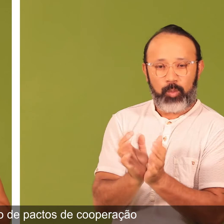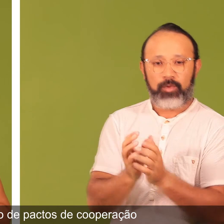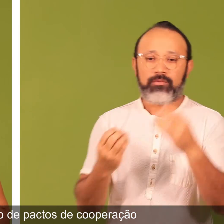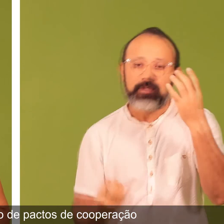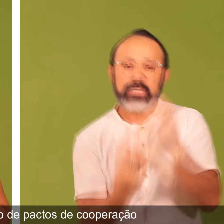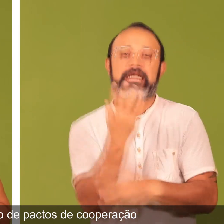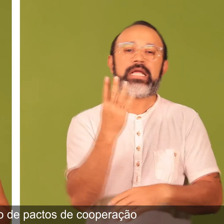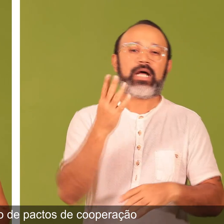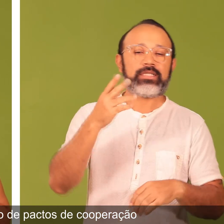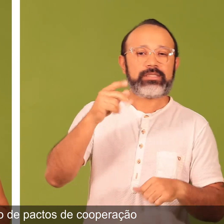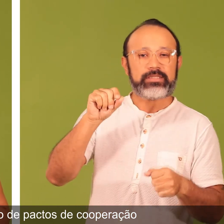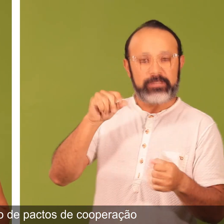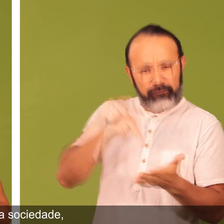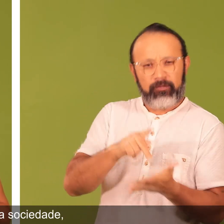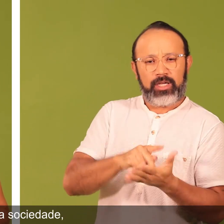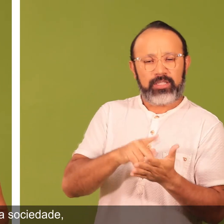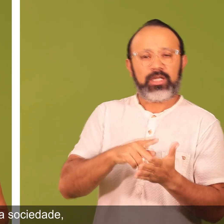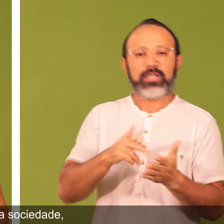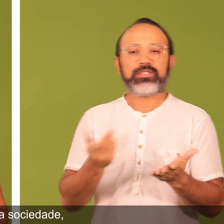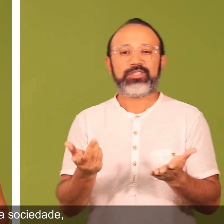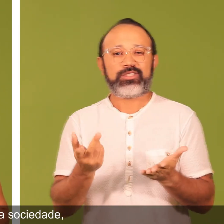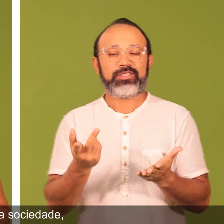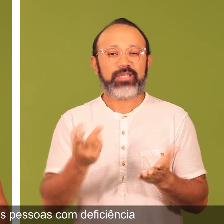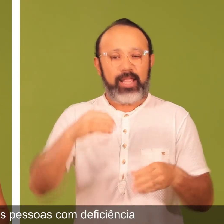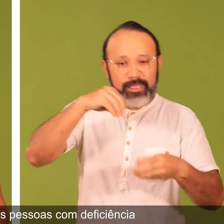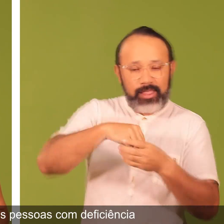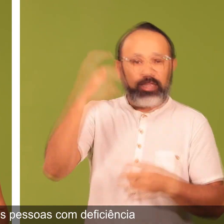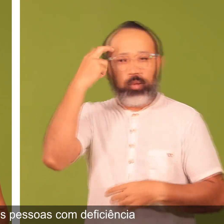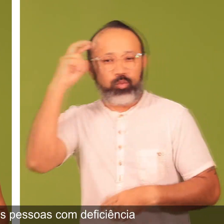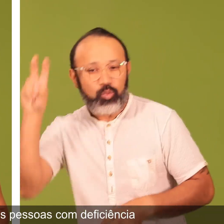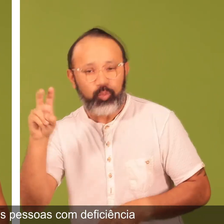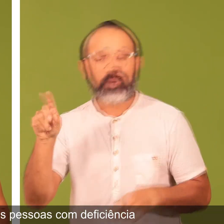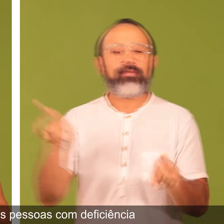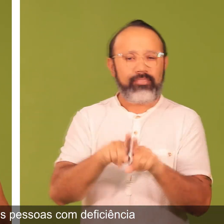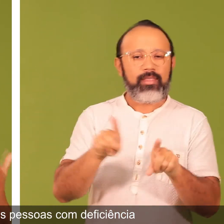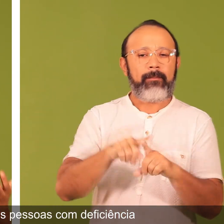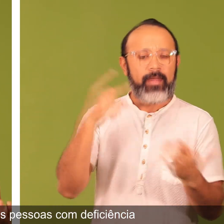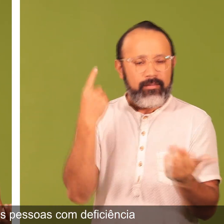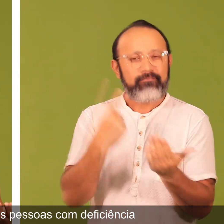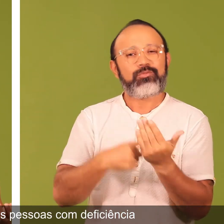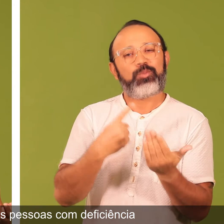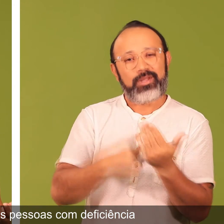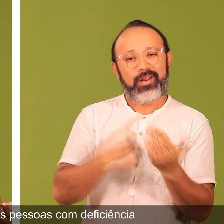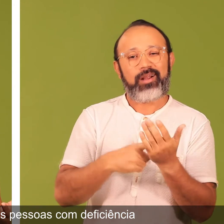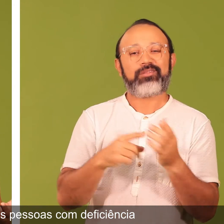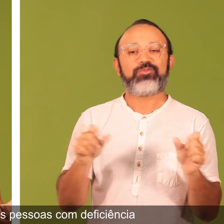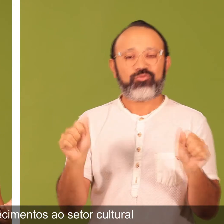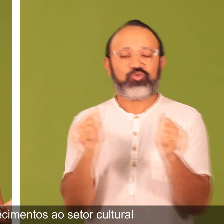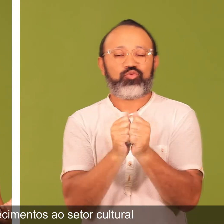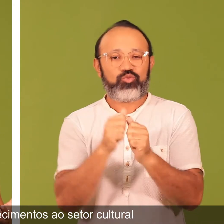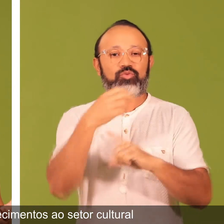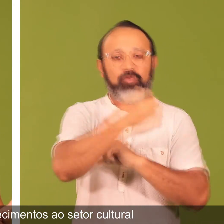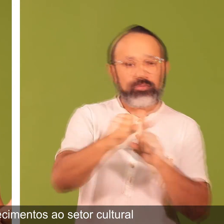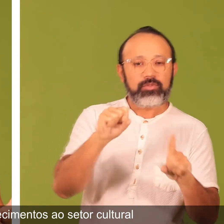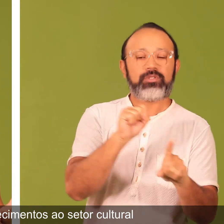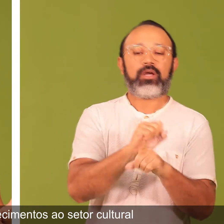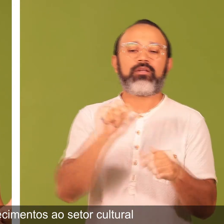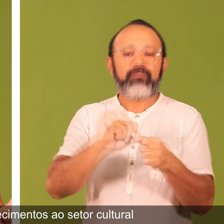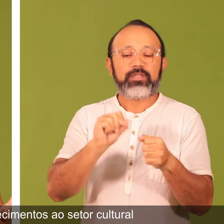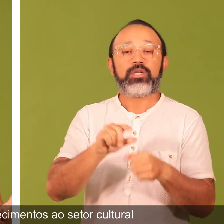o estabelecimento de pactos de cooperação com a sociedade fazendo com que as pessoas com deficiência